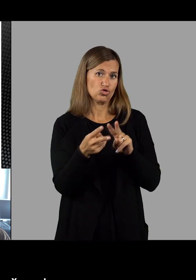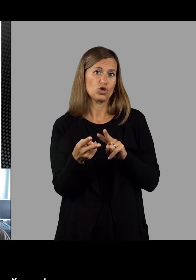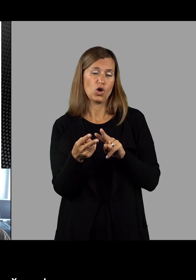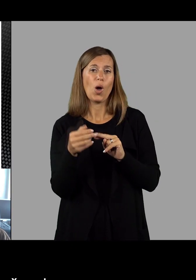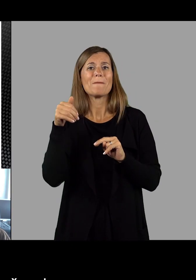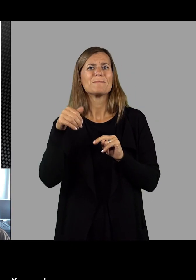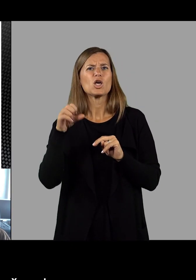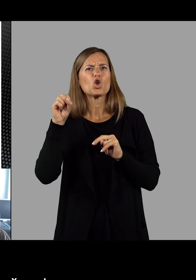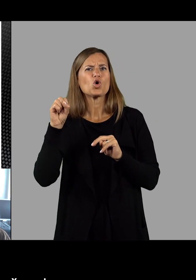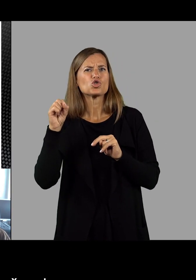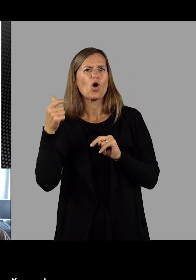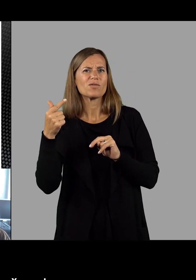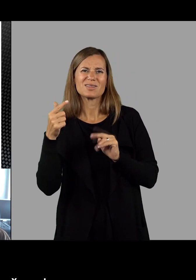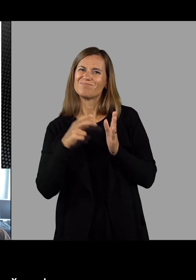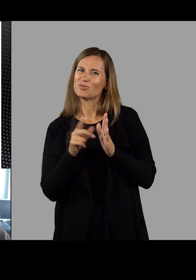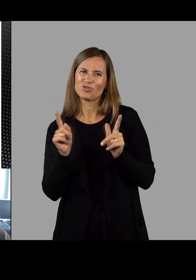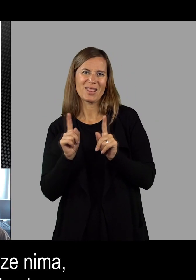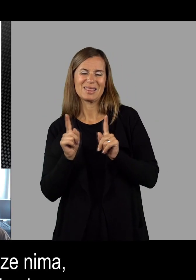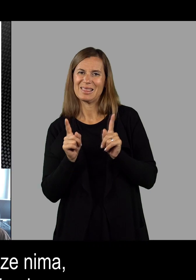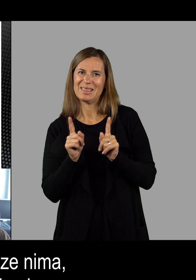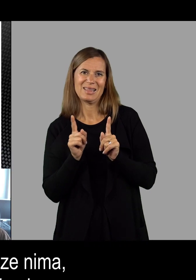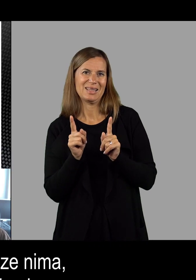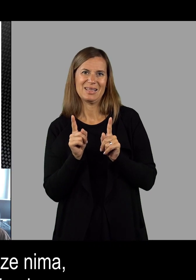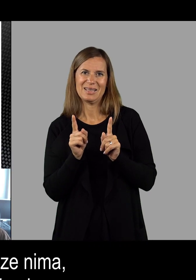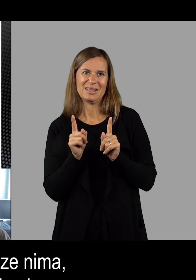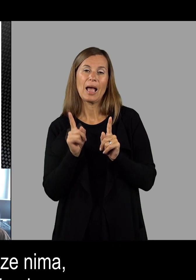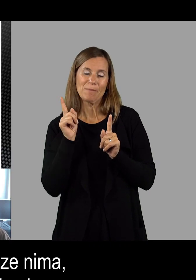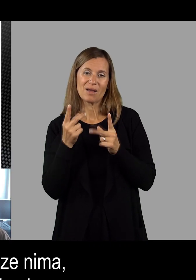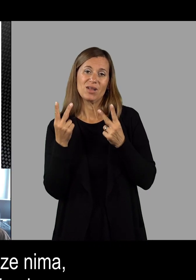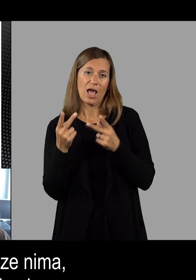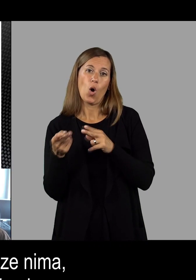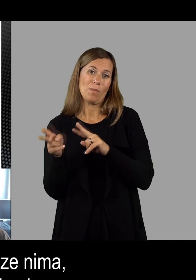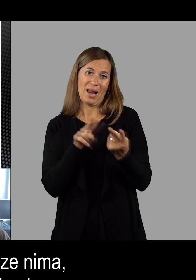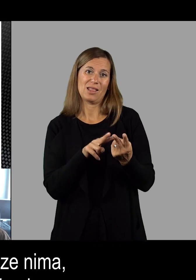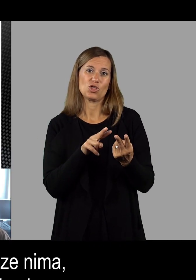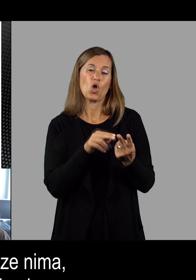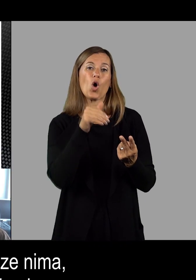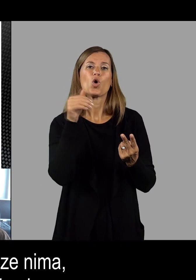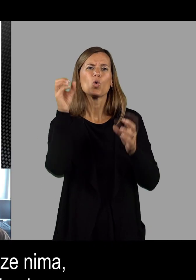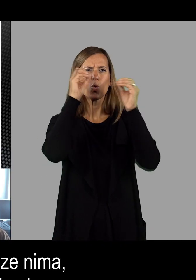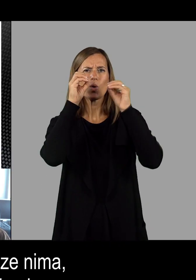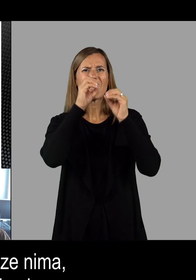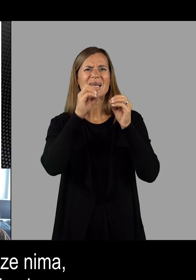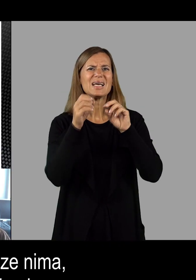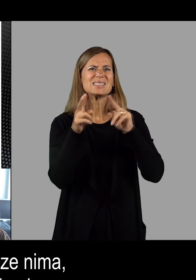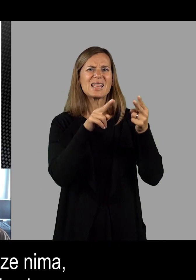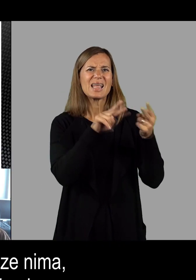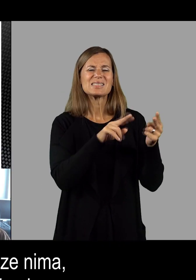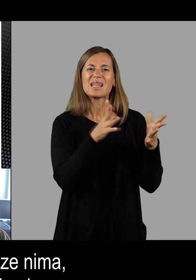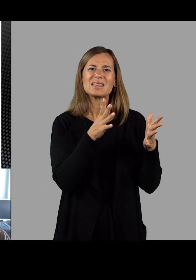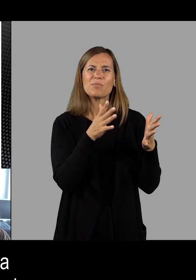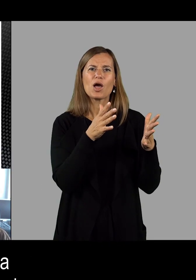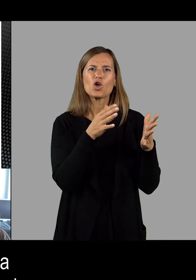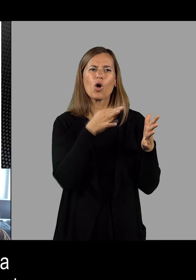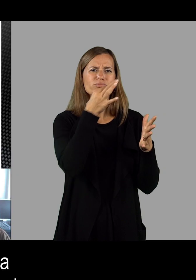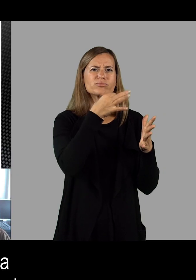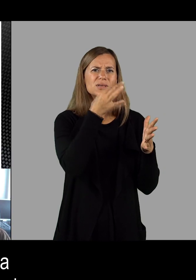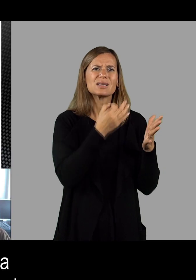po mojih informacijah nazadnje še ni. Velja pa obratno, Google sinteze nima, Microsoft sinteze za slovenščino ima, se